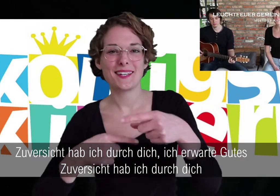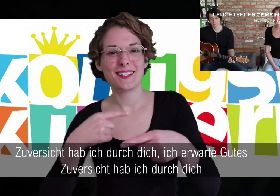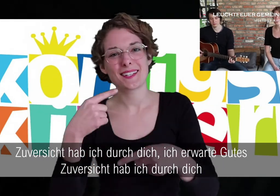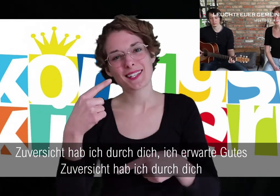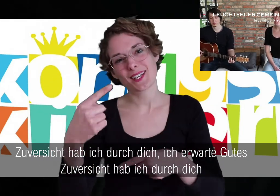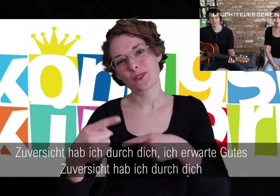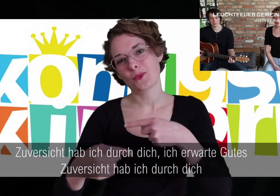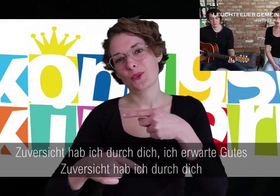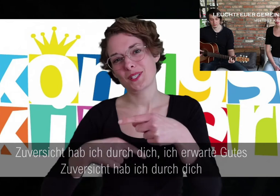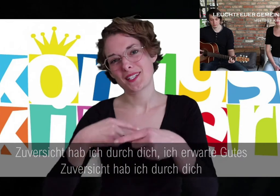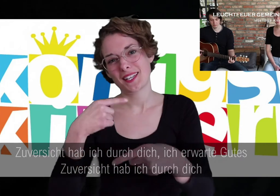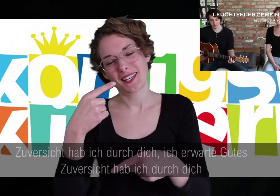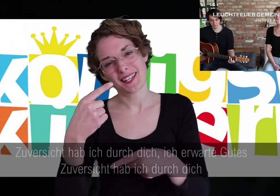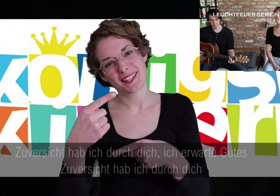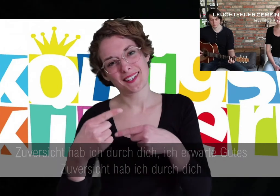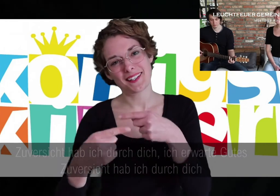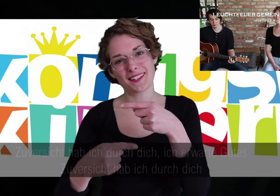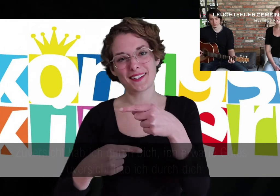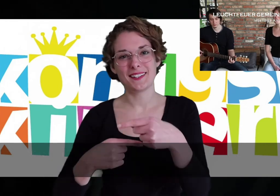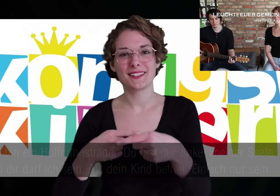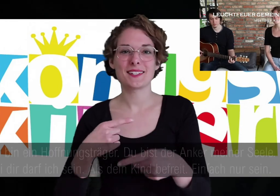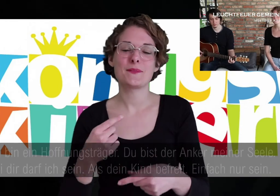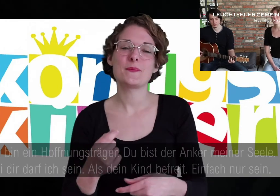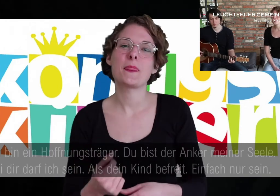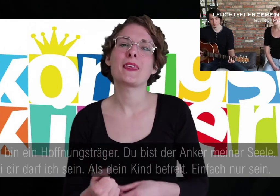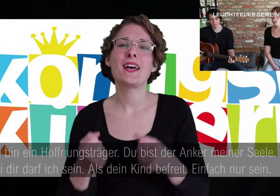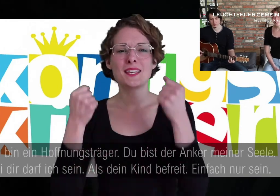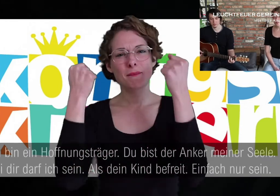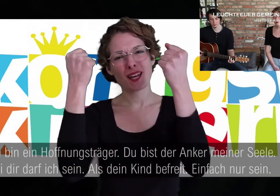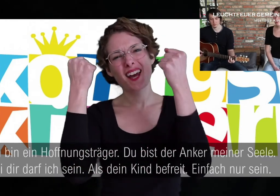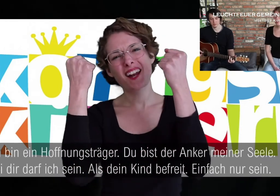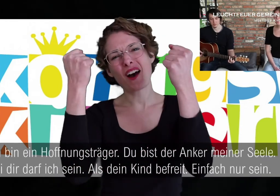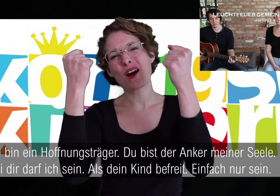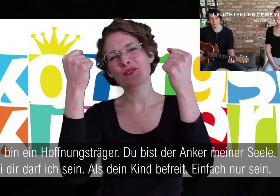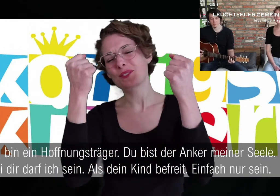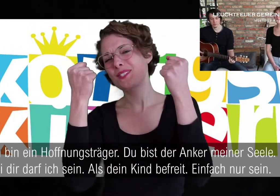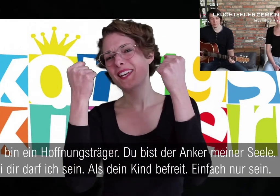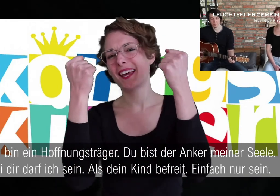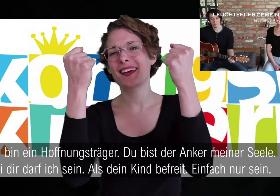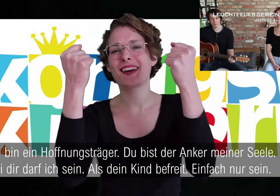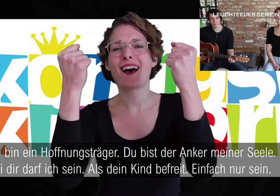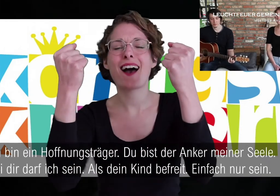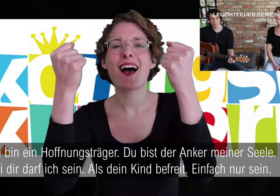hab ich durch dich, ich bin ein